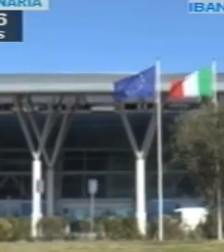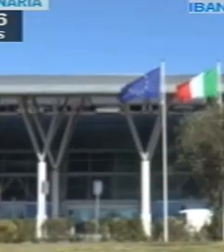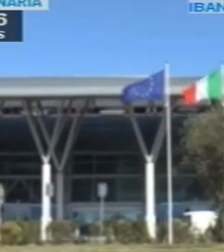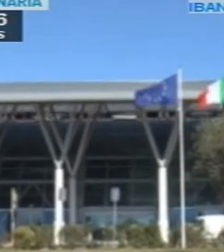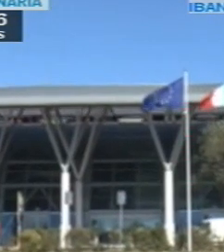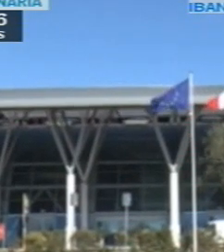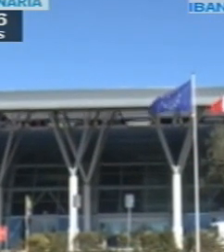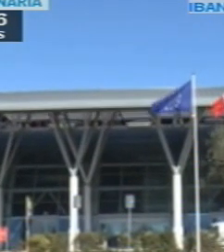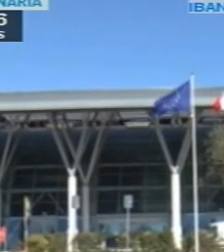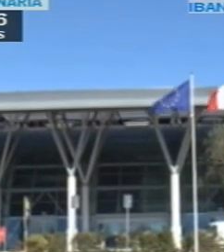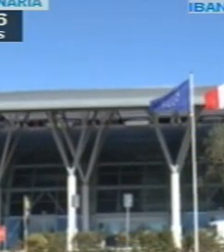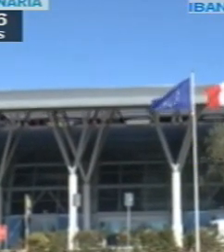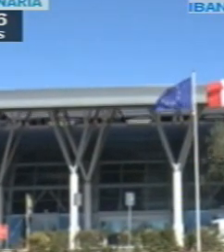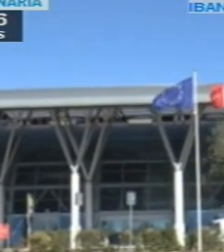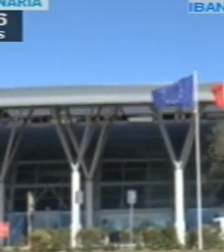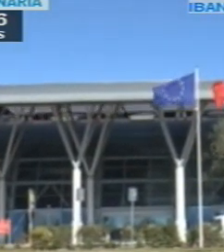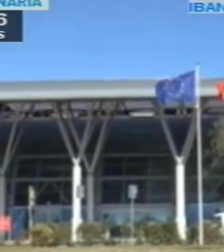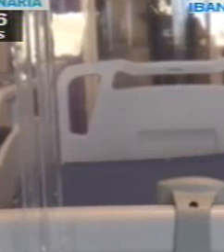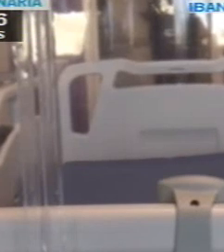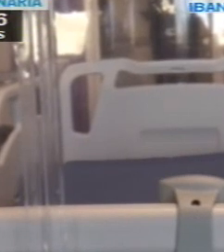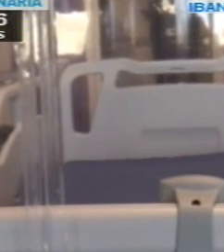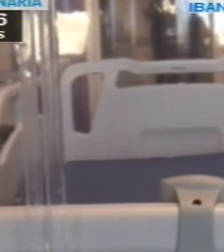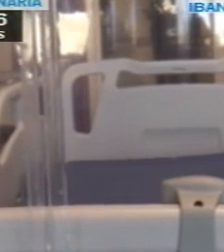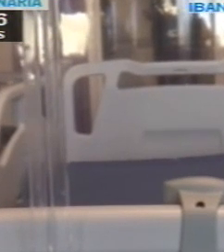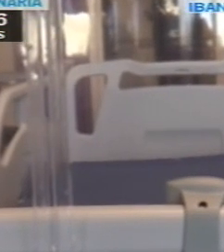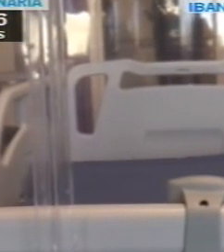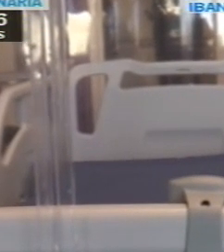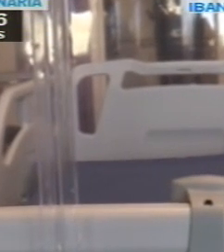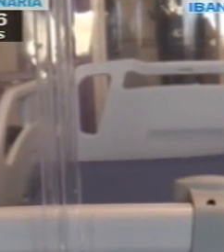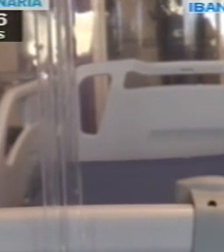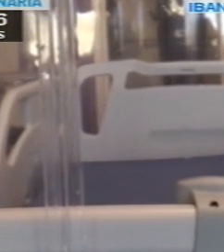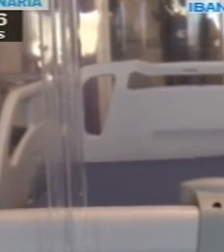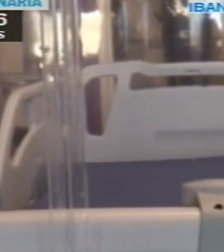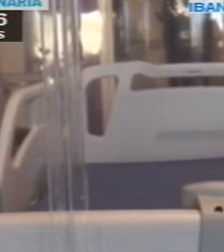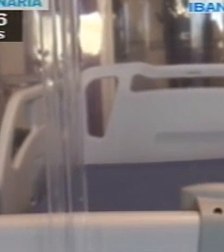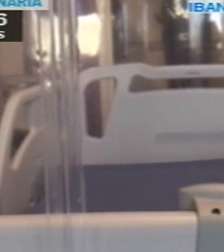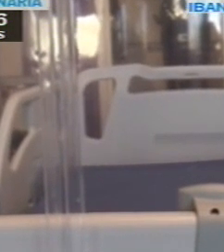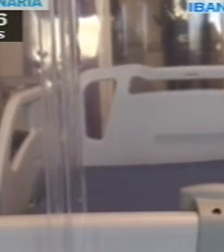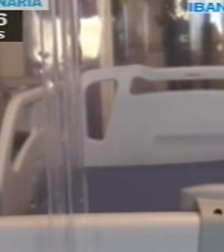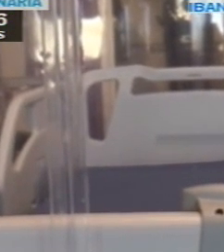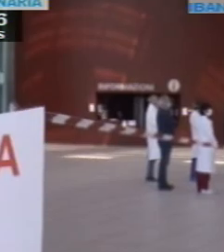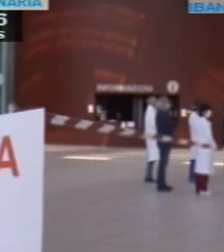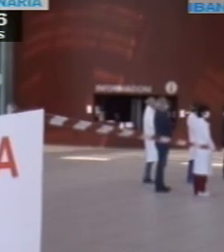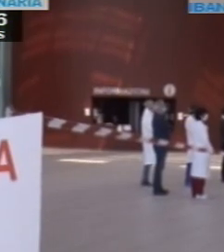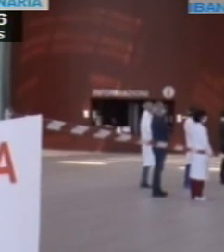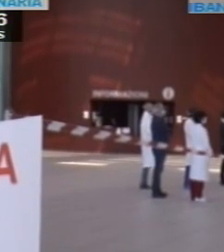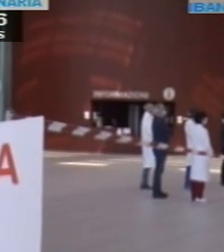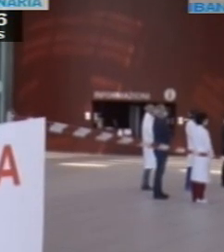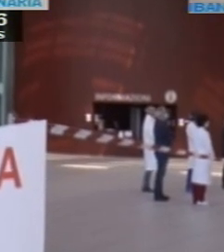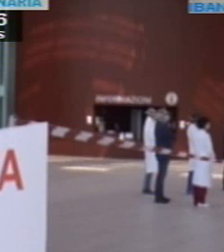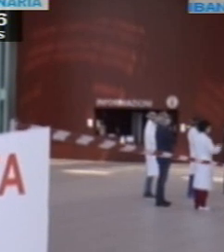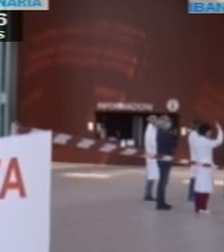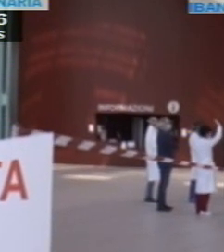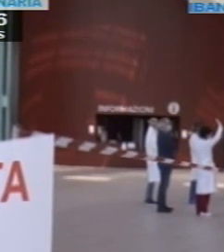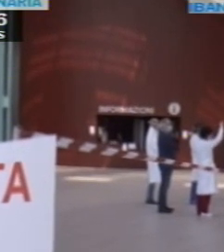Schiavonia, dove resta in funzione solo una terapia intensiva e il numero di pazienti non critici è inferiore a 100. Anche qui, dopo